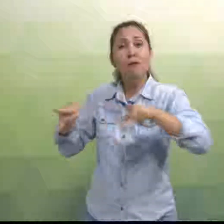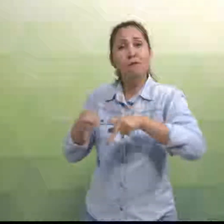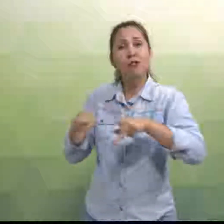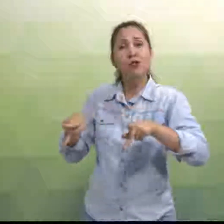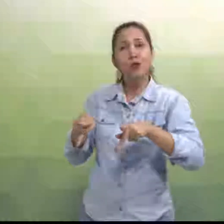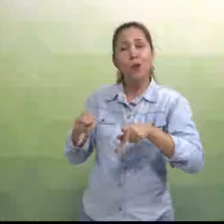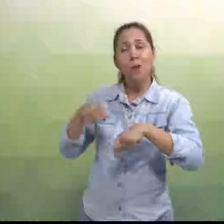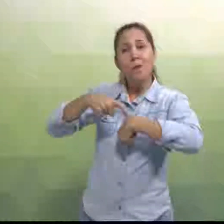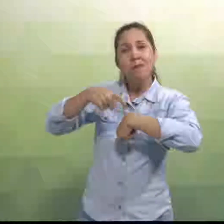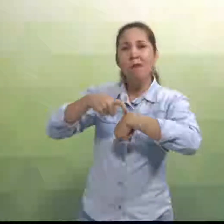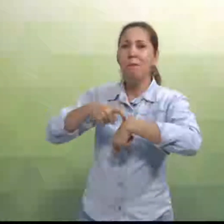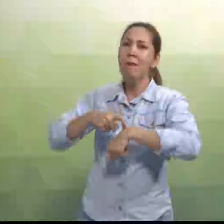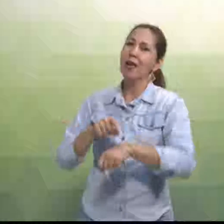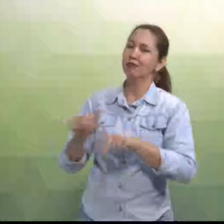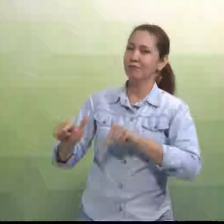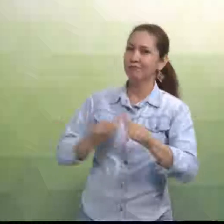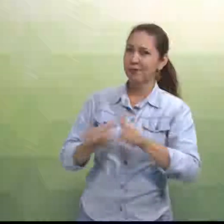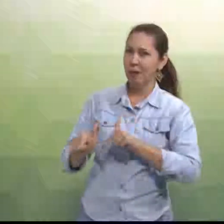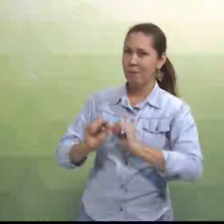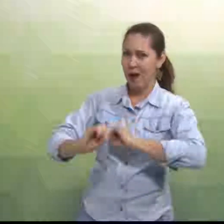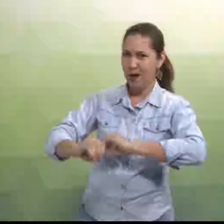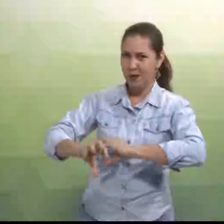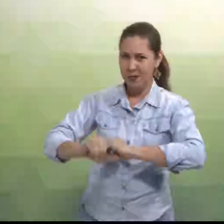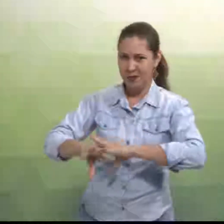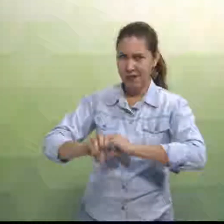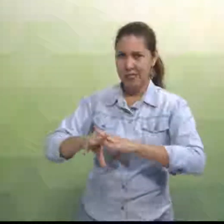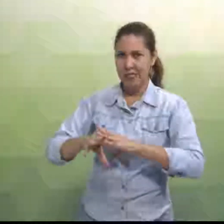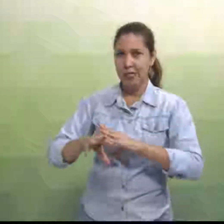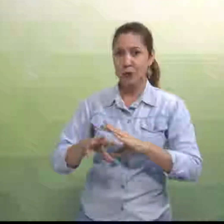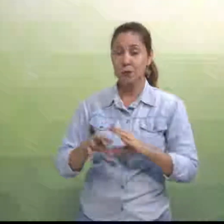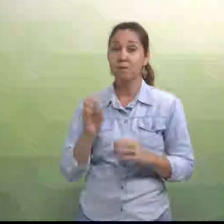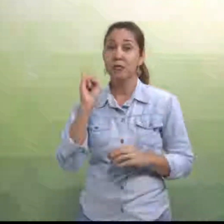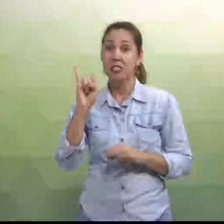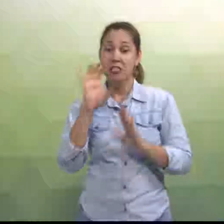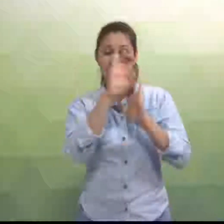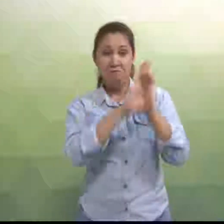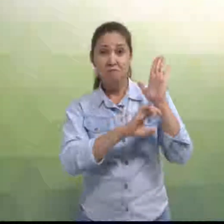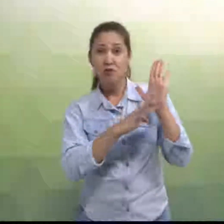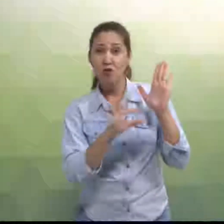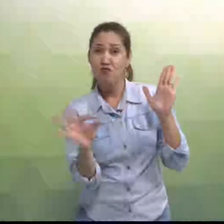o professor no momento do trabalho, no processo de ensino. Se não há um currículo,